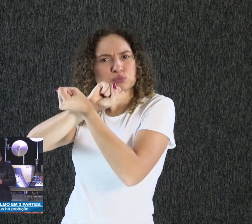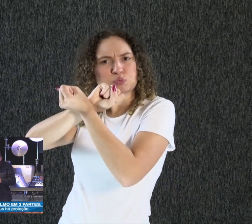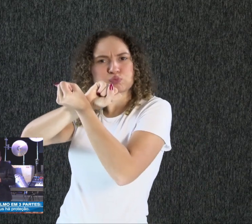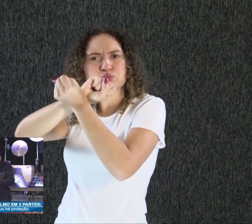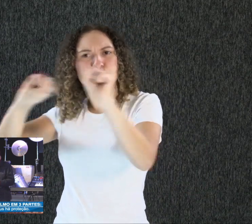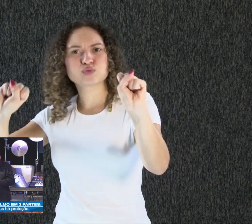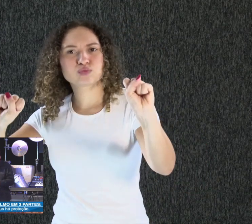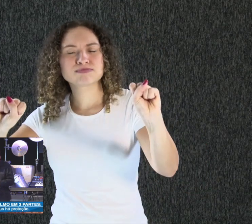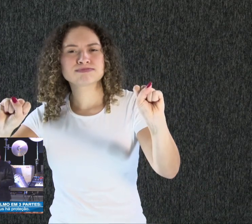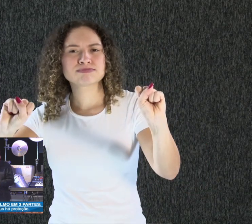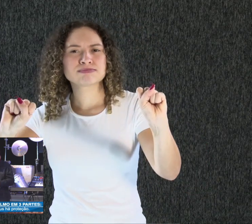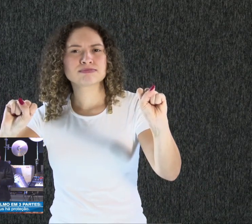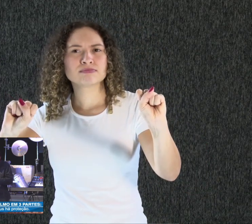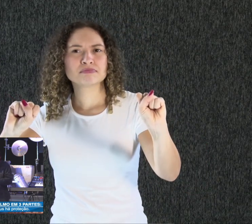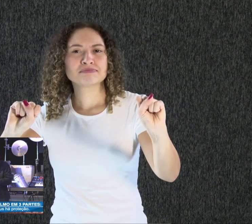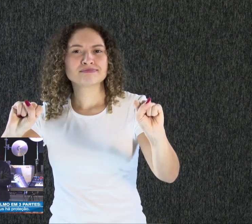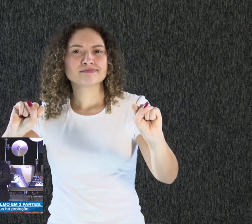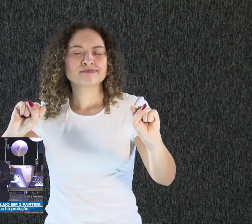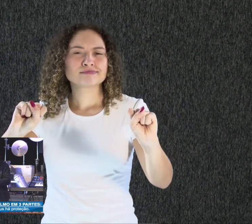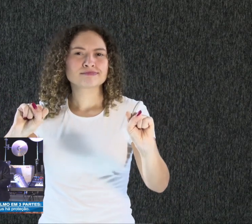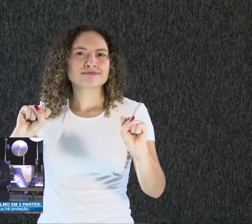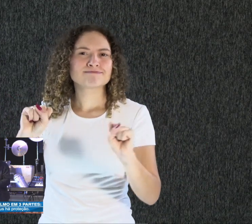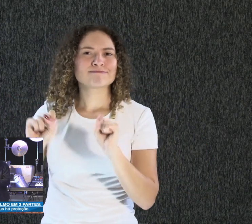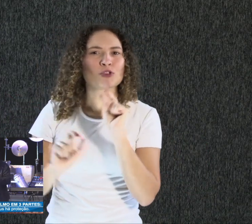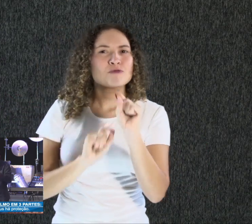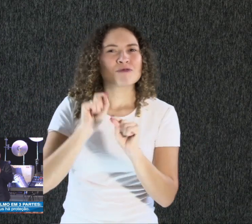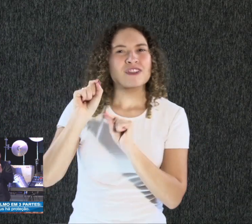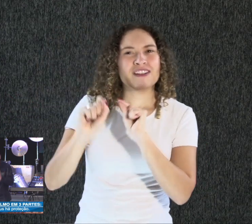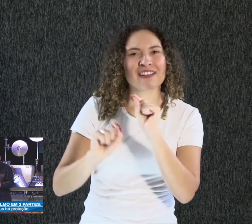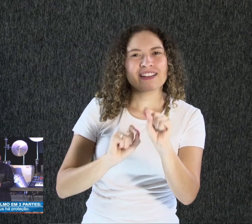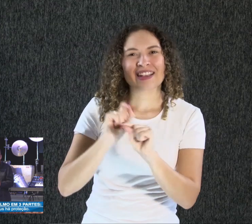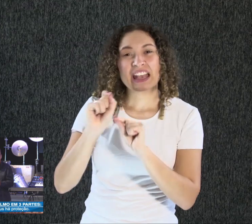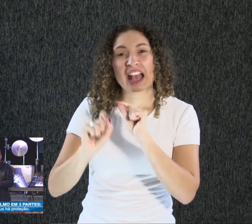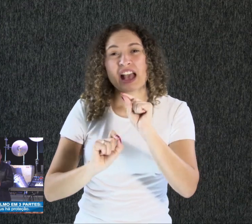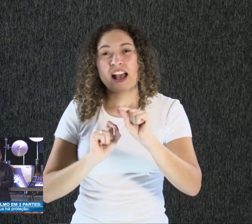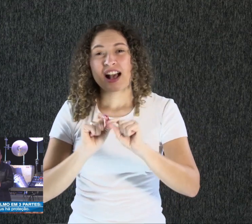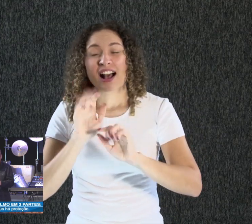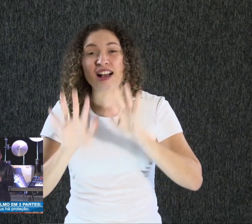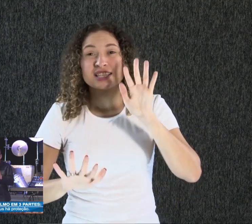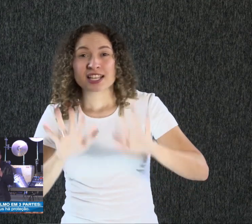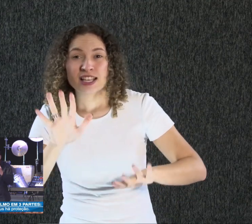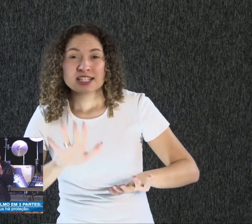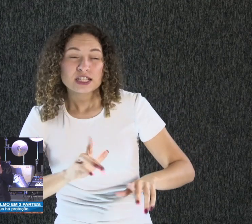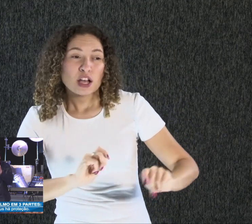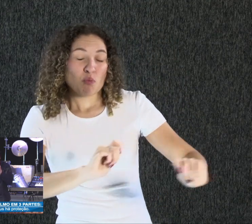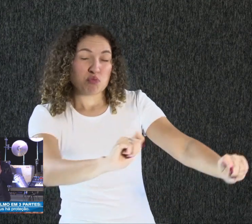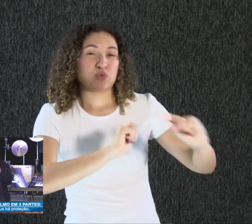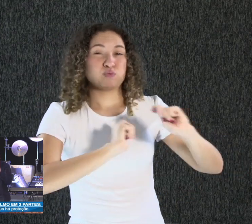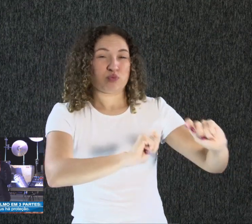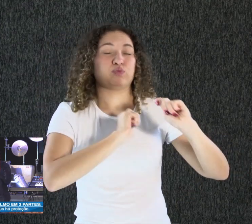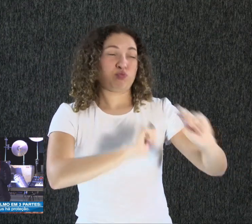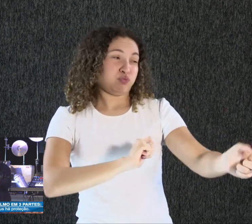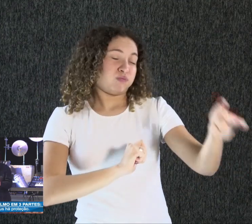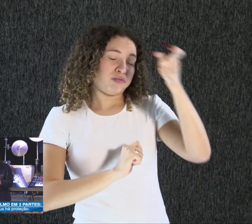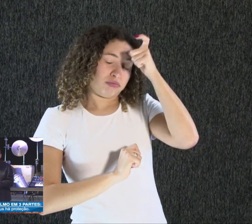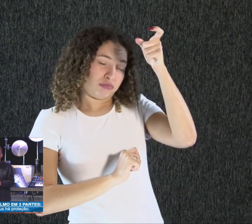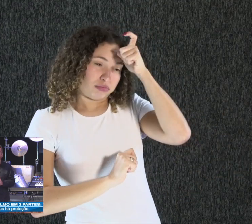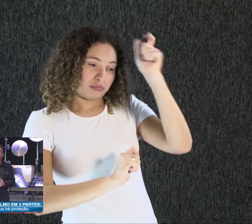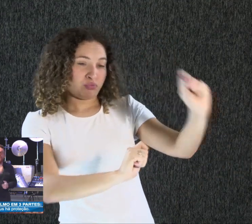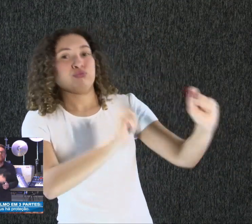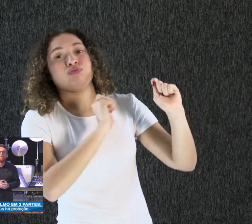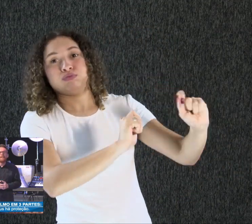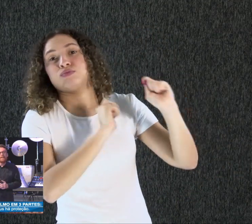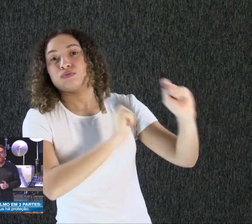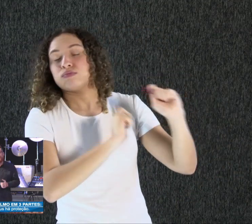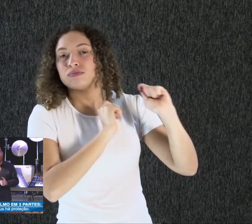Deus nos livra do laço do passarinheiro. Quantos laços, gente? Quantos laços o diabo tem tramado contra a